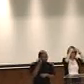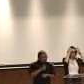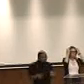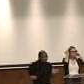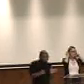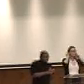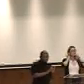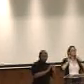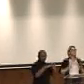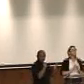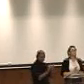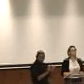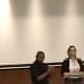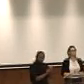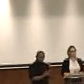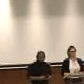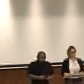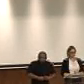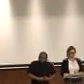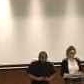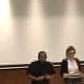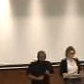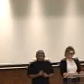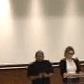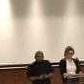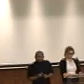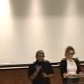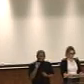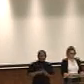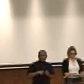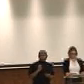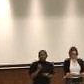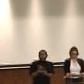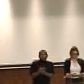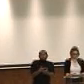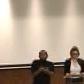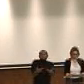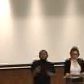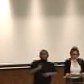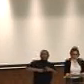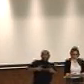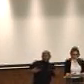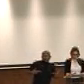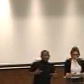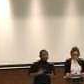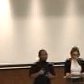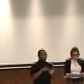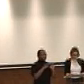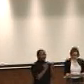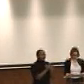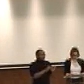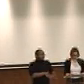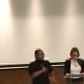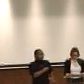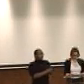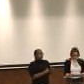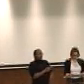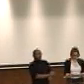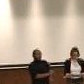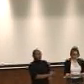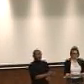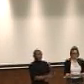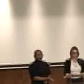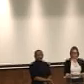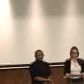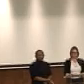para comer, na hora que ele sai do serviço e chega aqui, ele não tem como comprar material didático, não tem com quem deixar as crianças. E nós começamos, na assistência